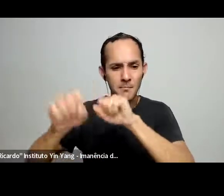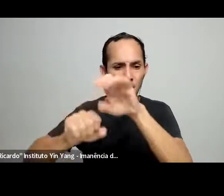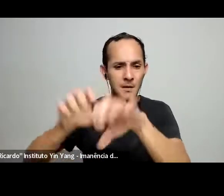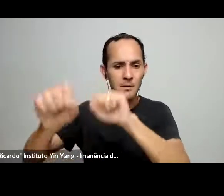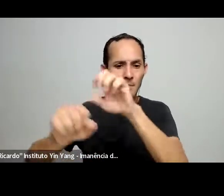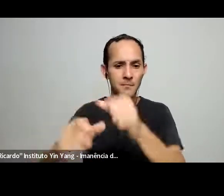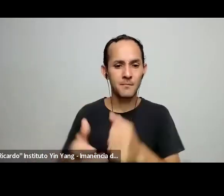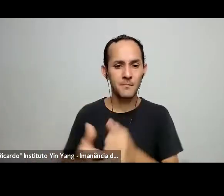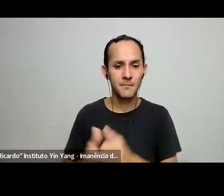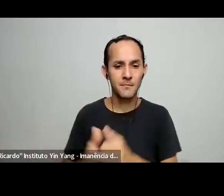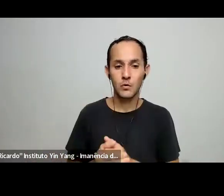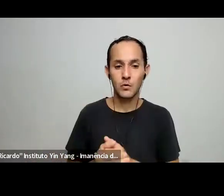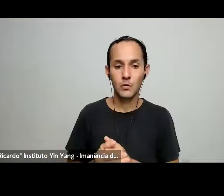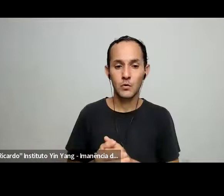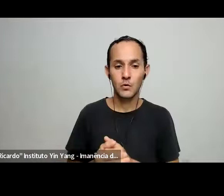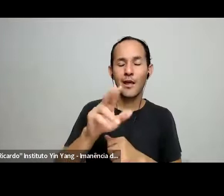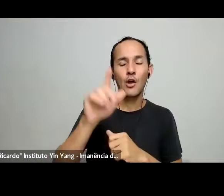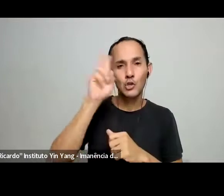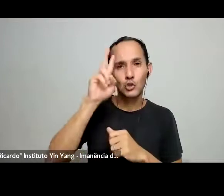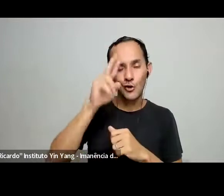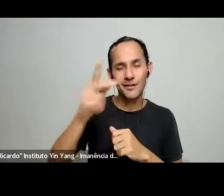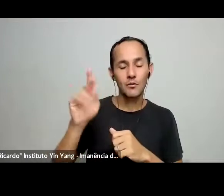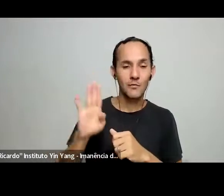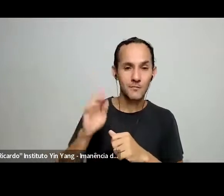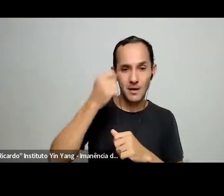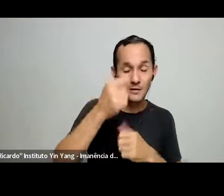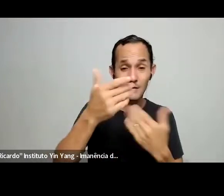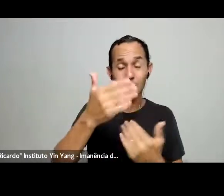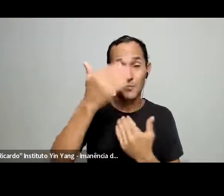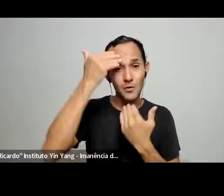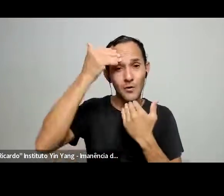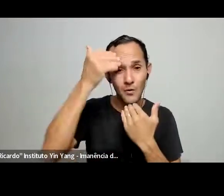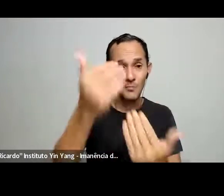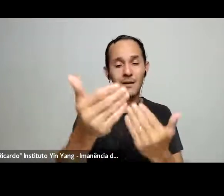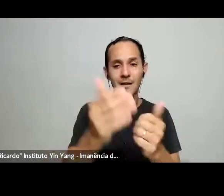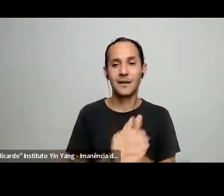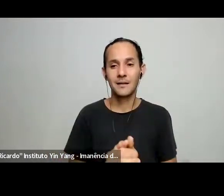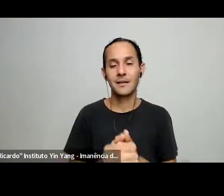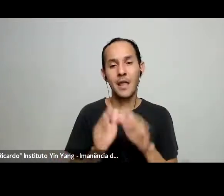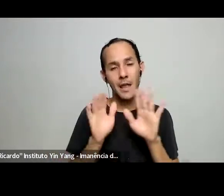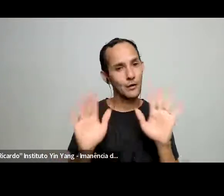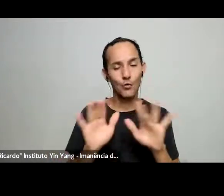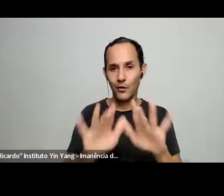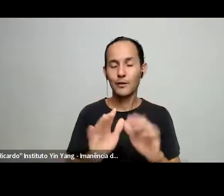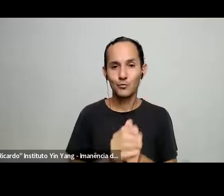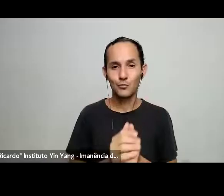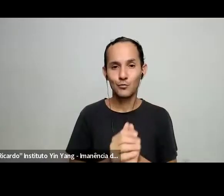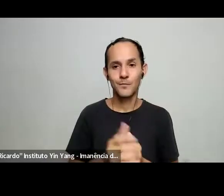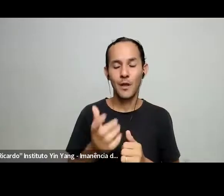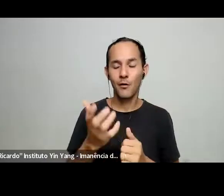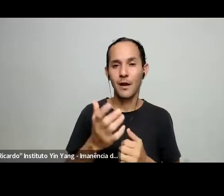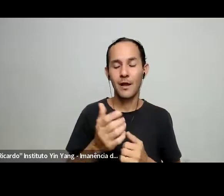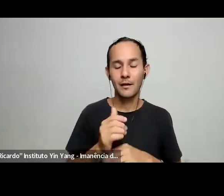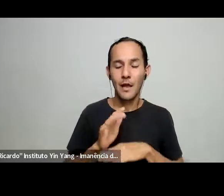respaldar esse legado tão rico do Bert Hellinger. Muito obrigada, e é só por enquanto. Estou aqui para ajudar no que